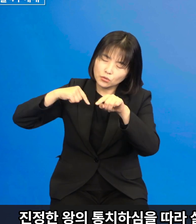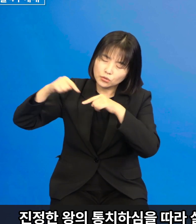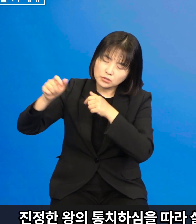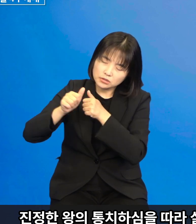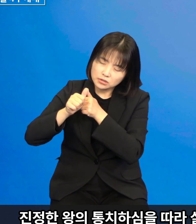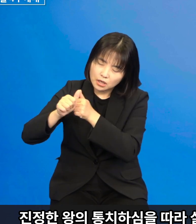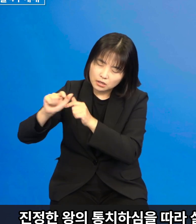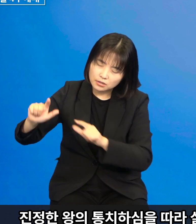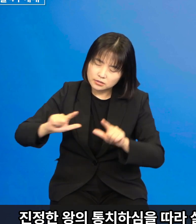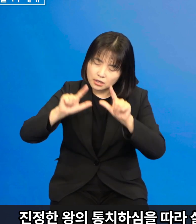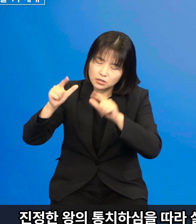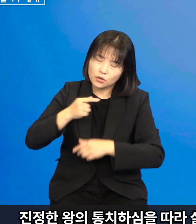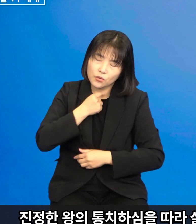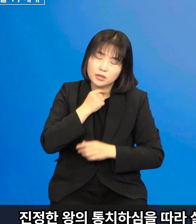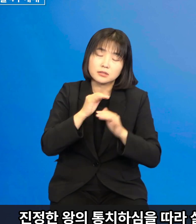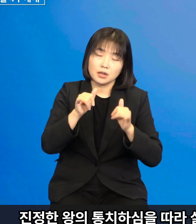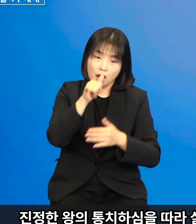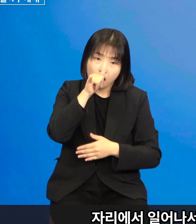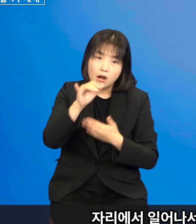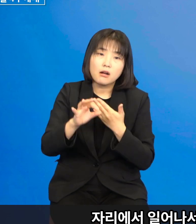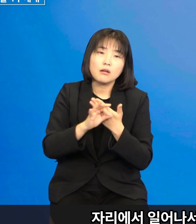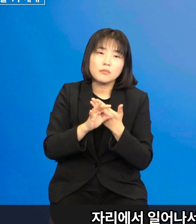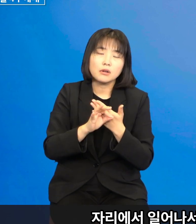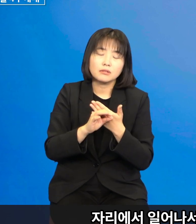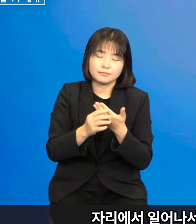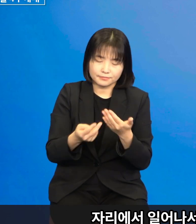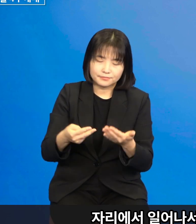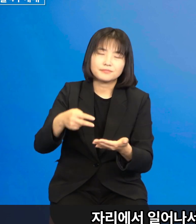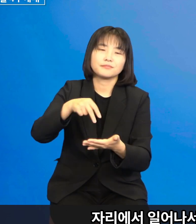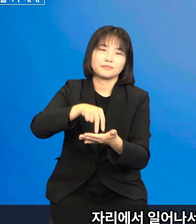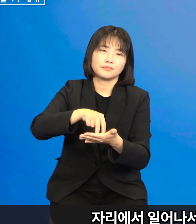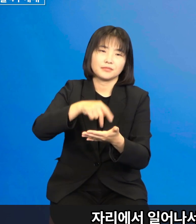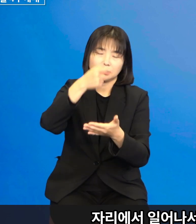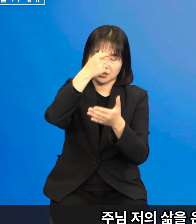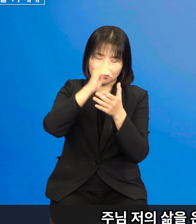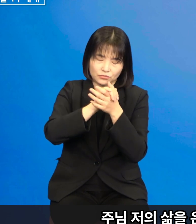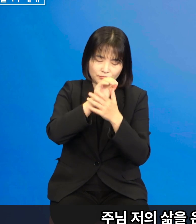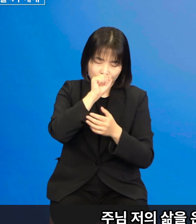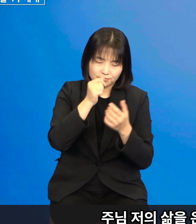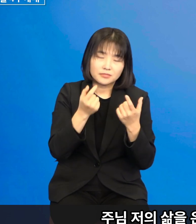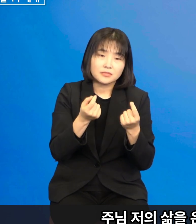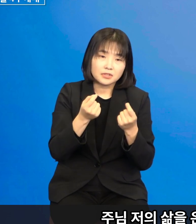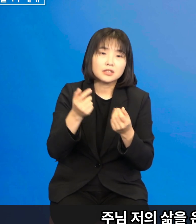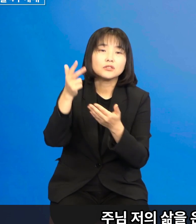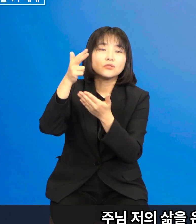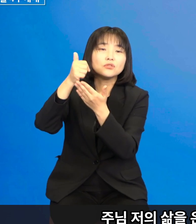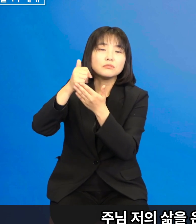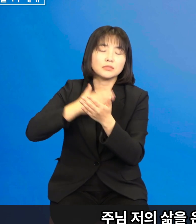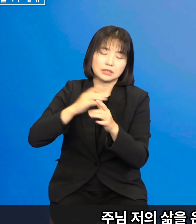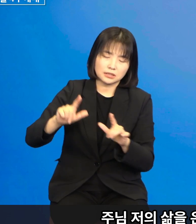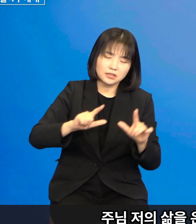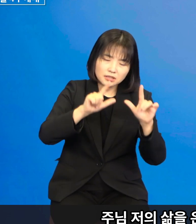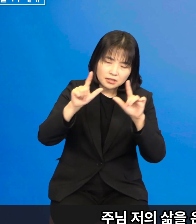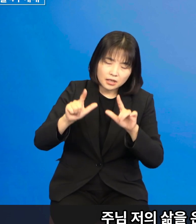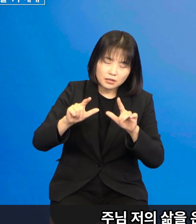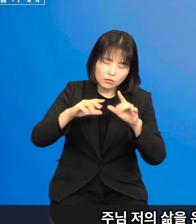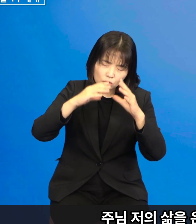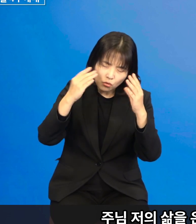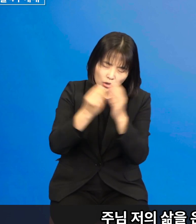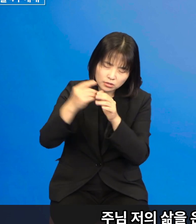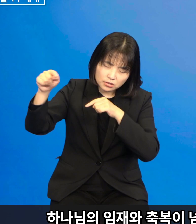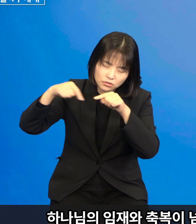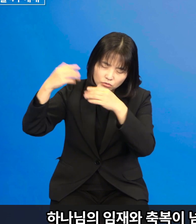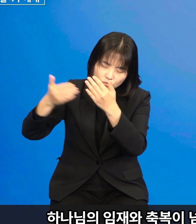따라 살아가기를 원하시는 분들이 계시다면 한번 자리에서 일어나서 기도했으면 좋겠습니다. 주님, 저의 삶을 온전히 다스려